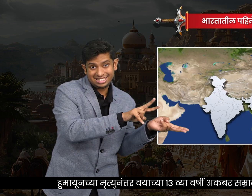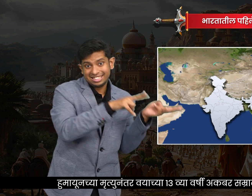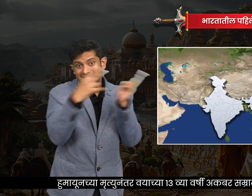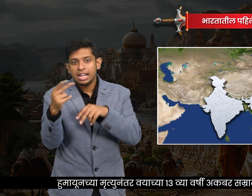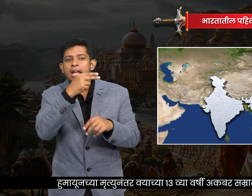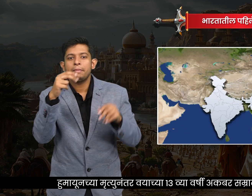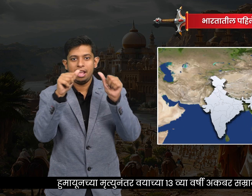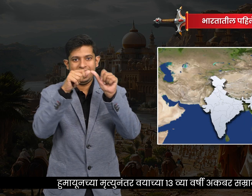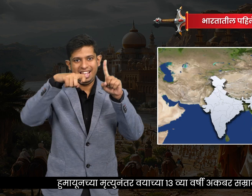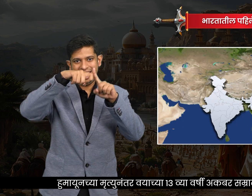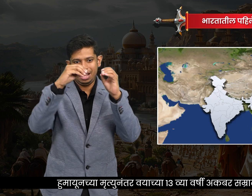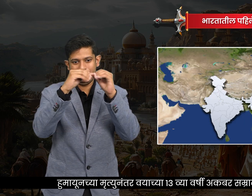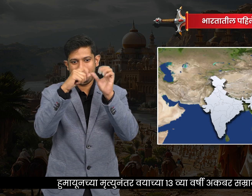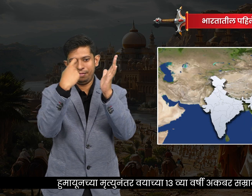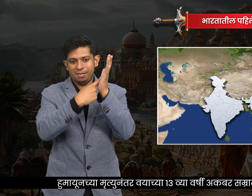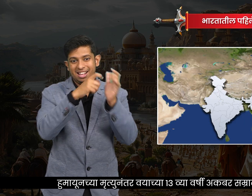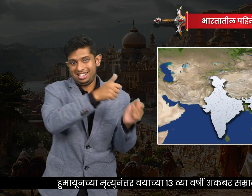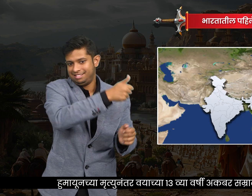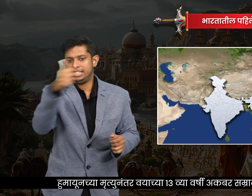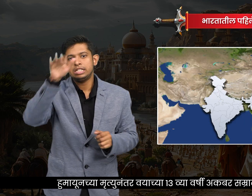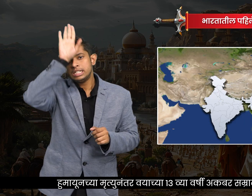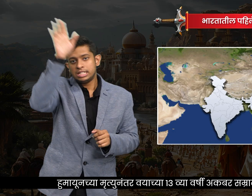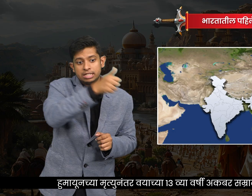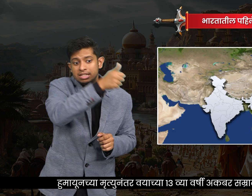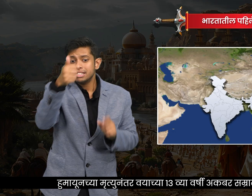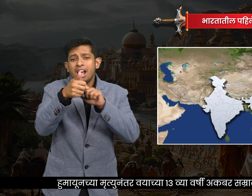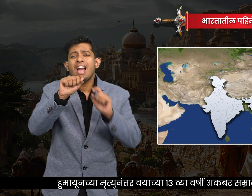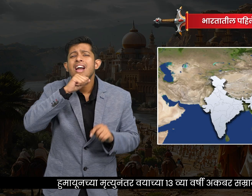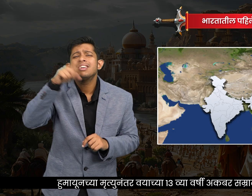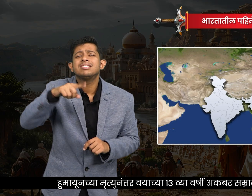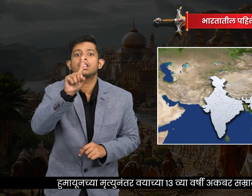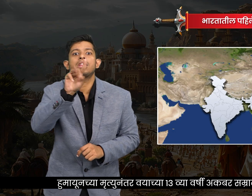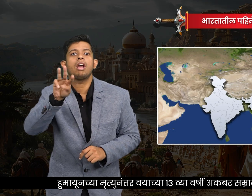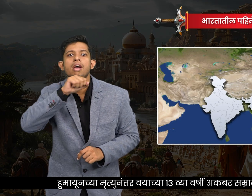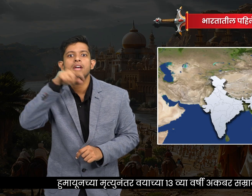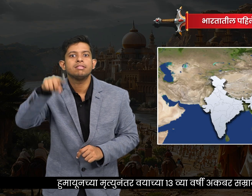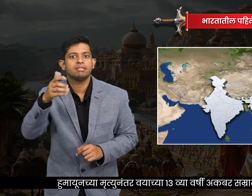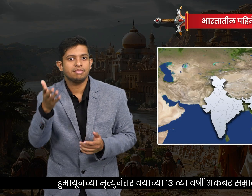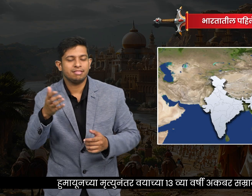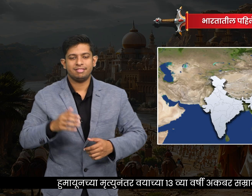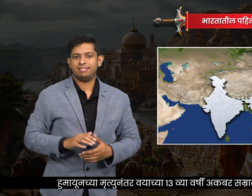मृत्यूनंतर वयाच्या 13व्या वर्षी अकबर सम्राट झाला.